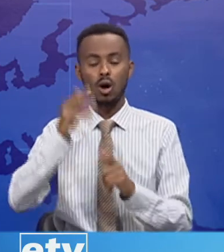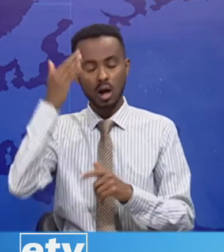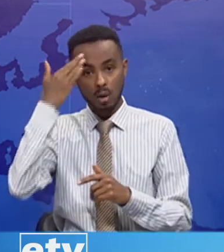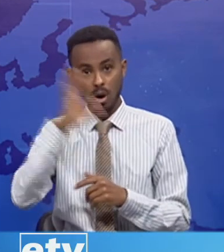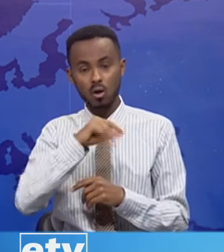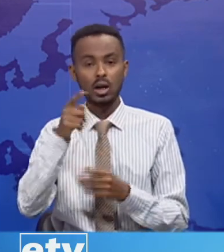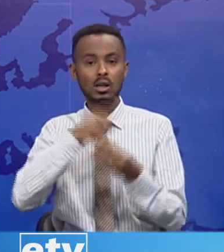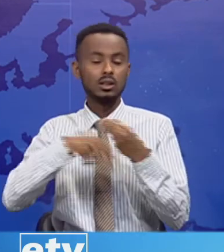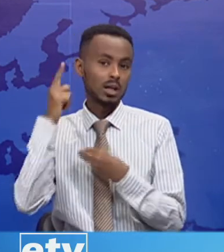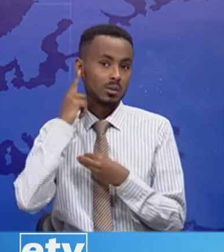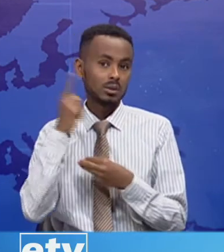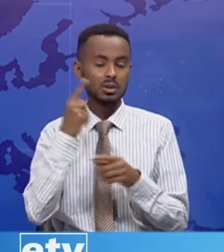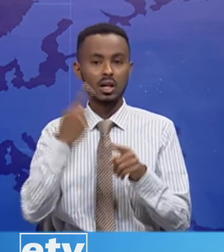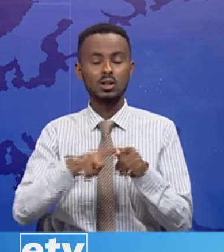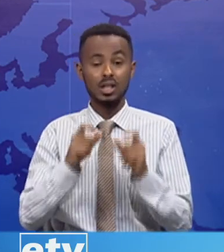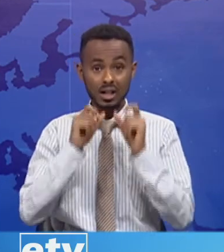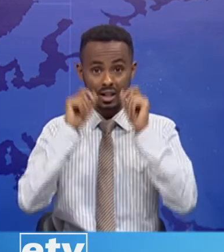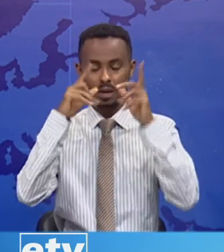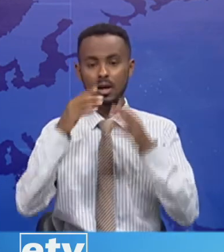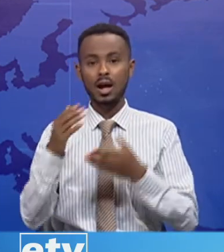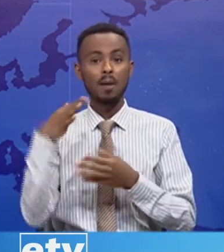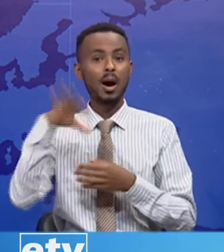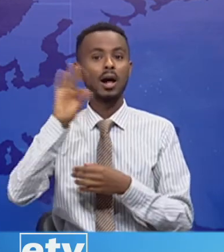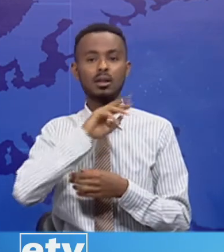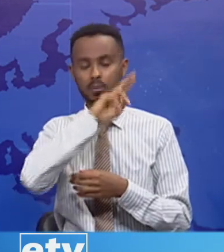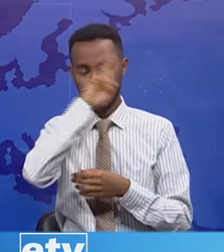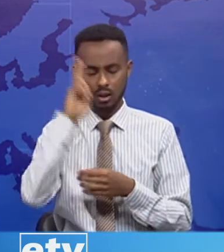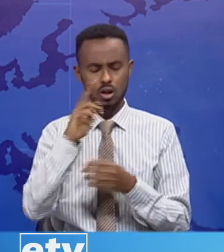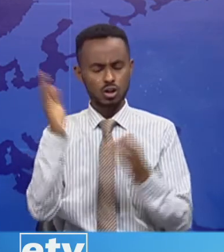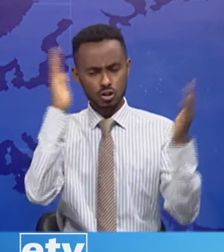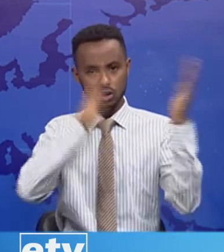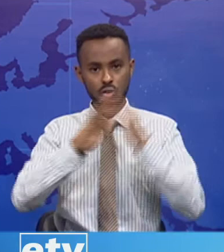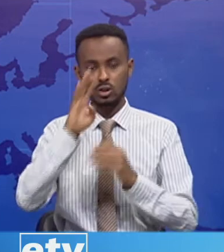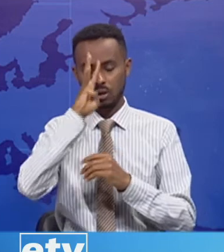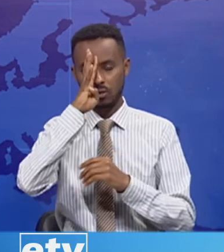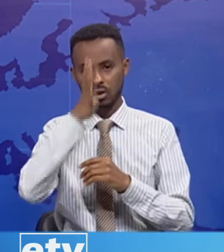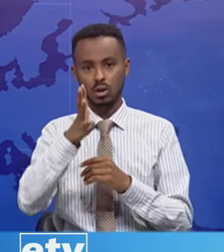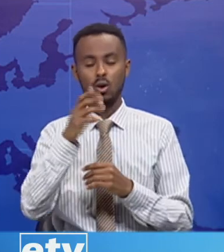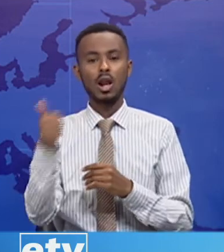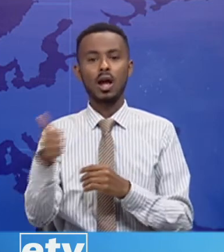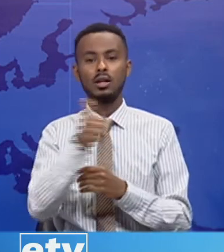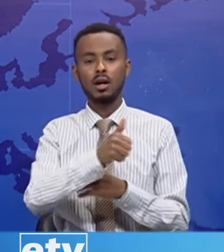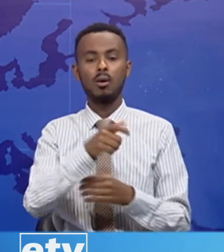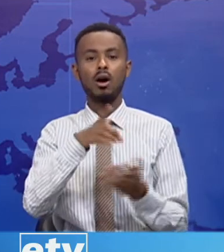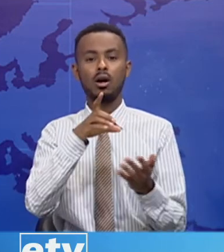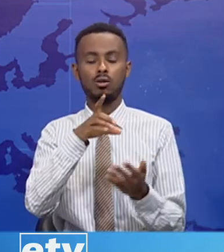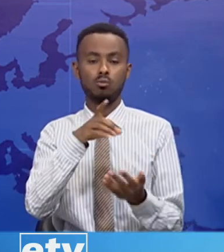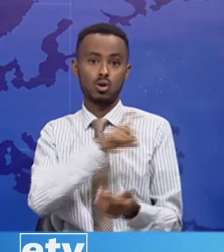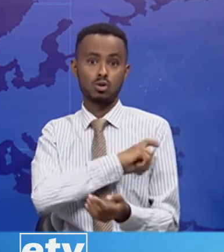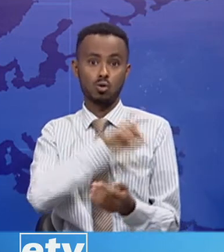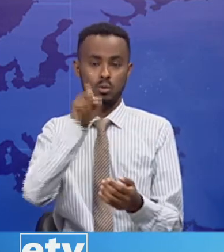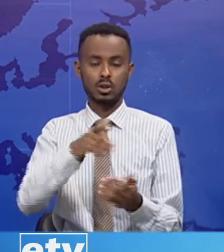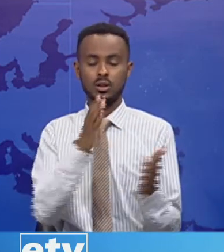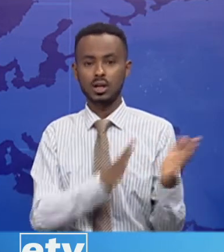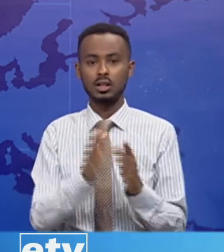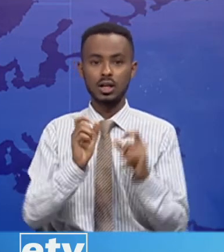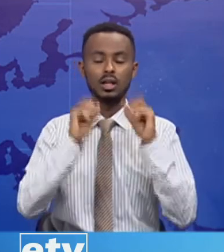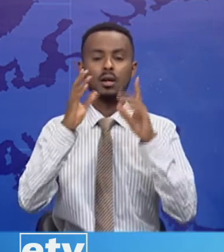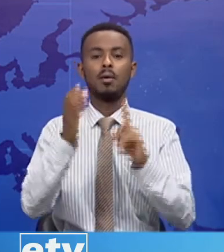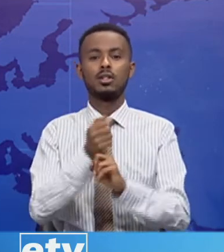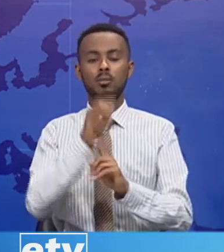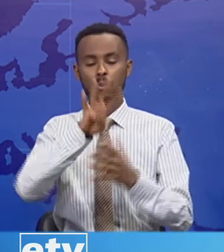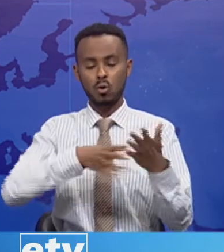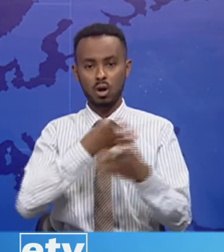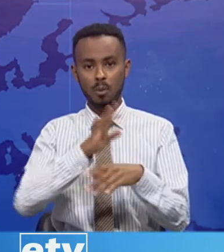ካለማወቅና ስለ መስማት የተሳናቸው ግንዛቤ ካለማግኘት የተነሳ ችግሮች እንደሚፈጠሩ ለአዲስ አበባ ፖሊስ ኮሚሽን በተዘጋጀ የግንዛቤ